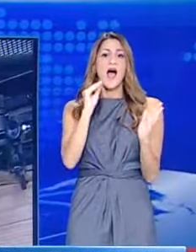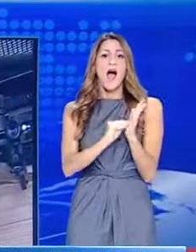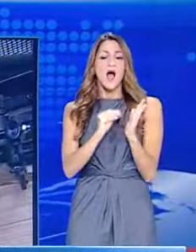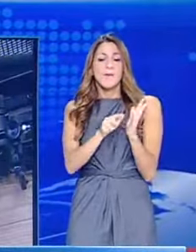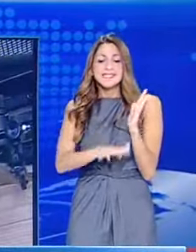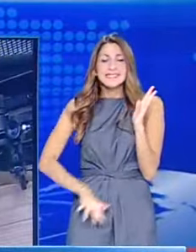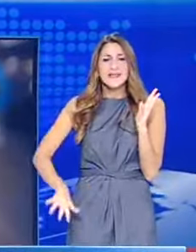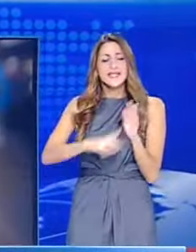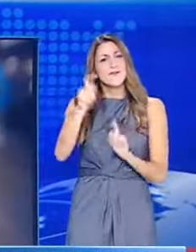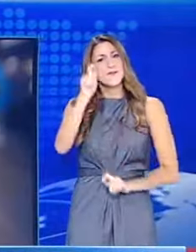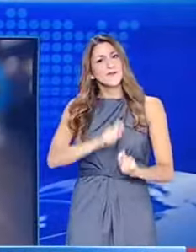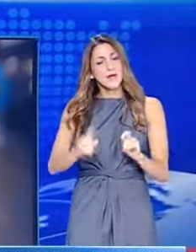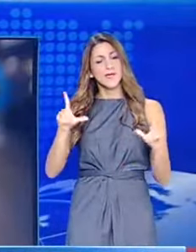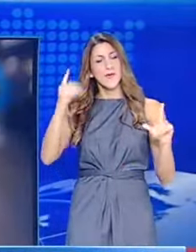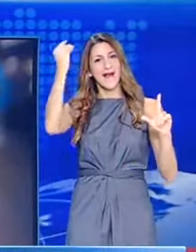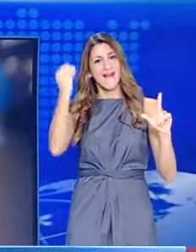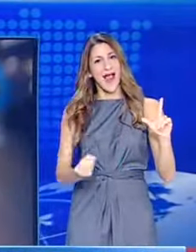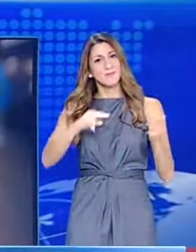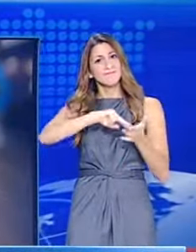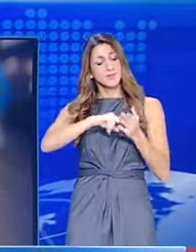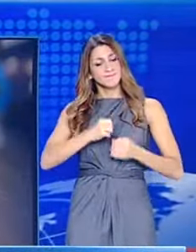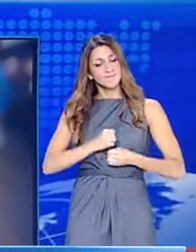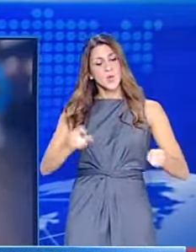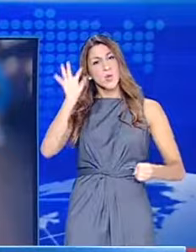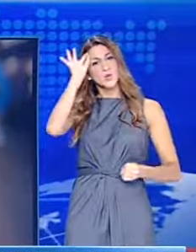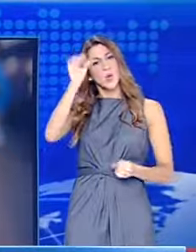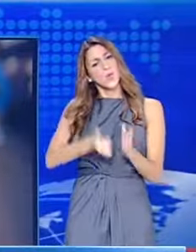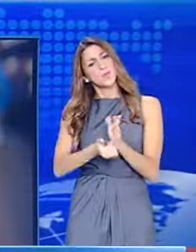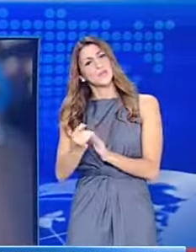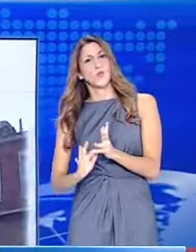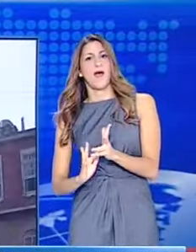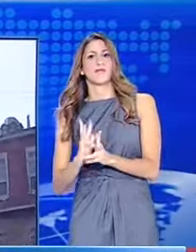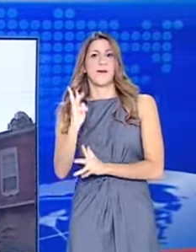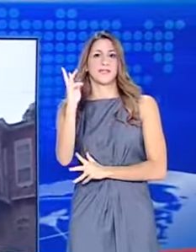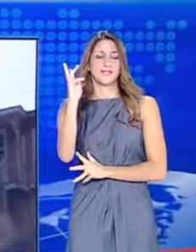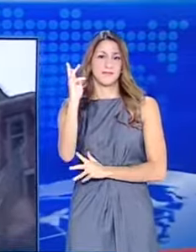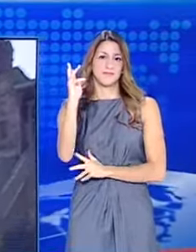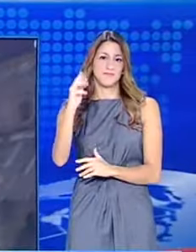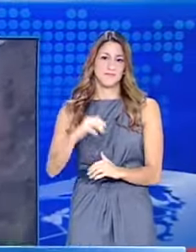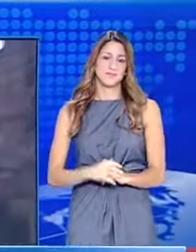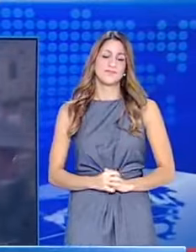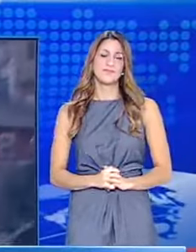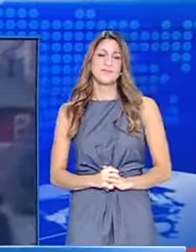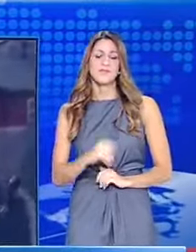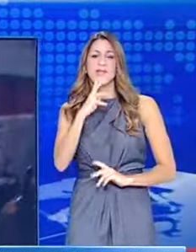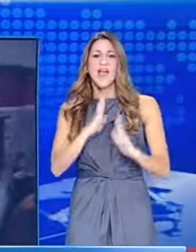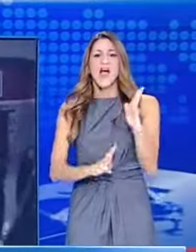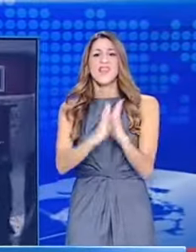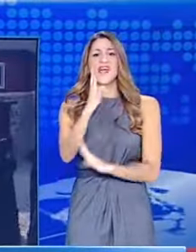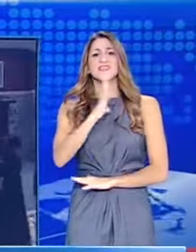τη σταδιακή επιστροφή σε τροχιά ανάπτυξης τόνισε ο κύριος σταϊκούρας 14 άτομα μεταξύ τν των οποίον ο ηγούμενος εφραίμ